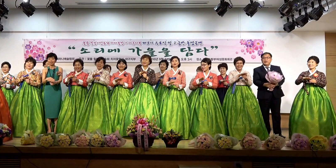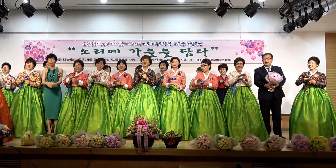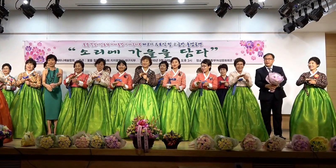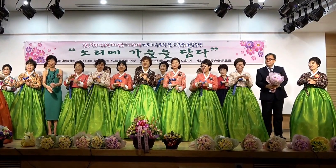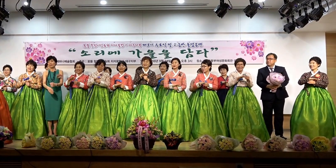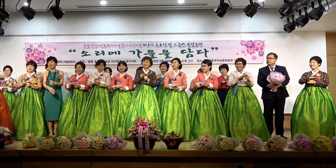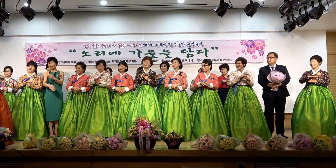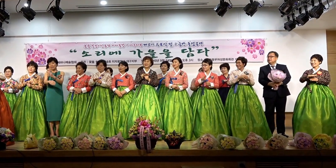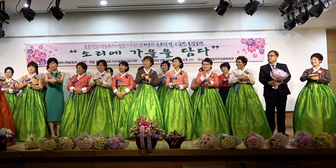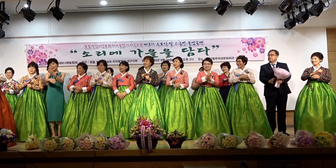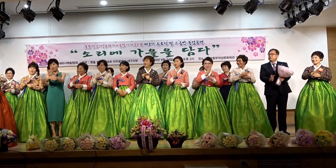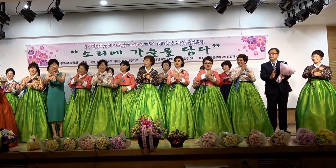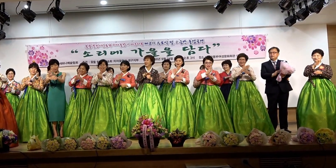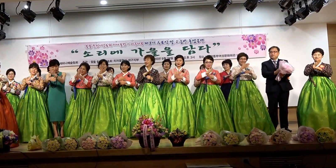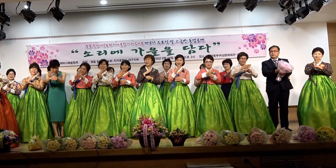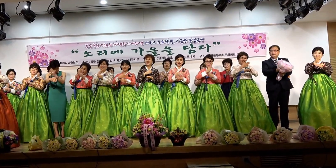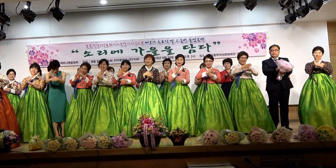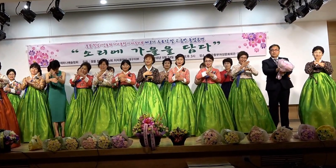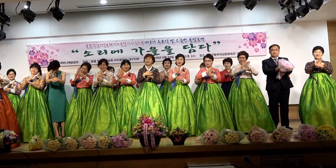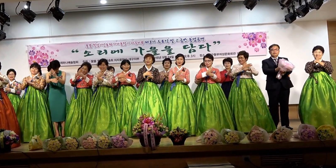살짝 감사합니다 감사합니다